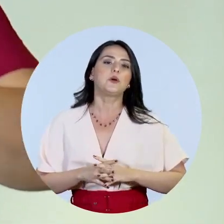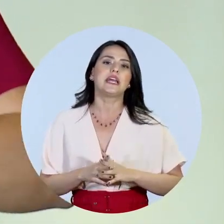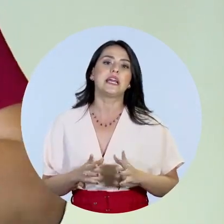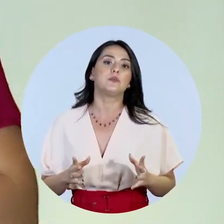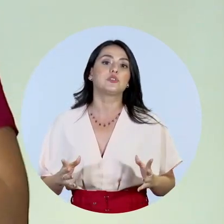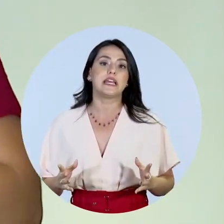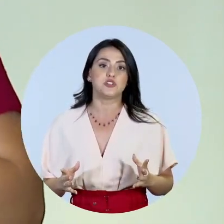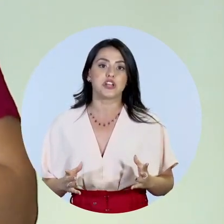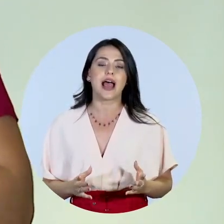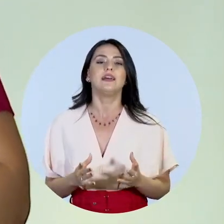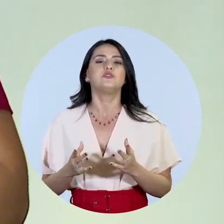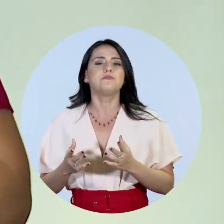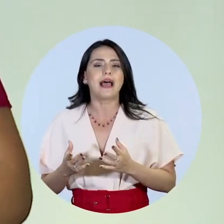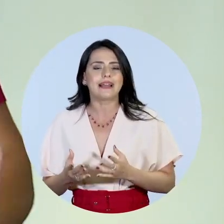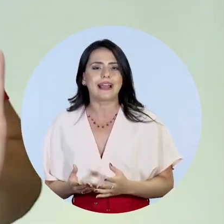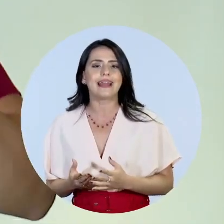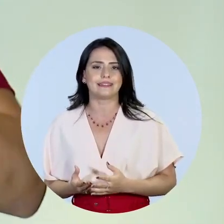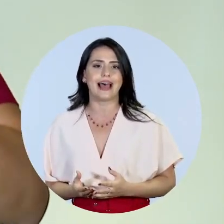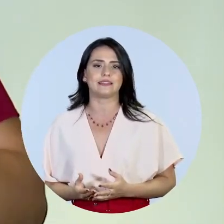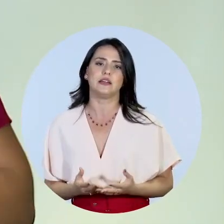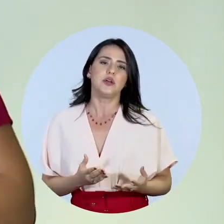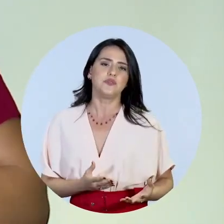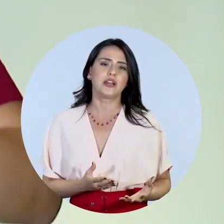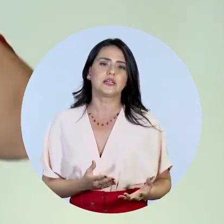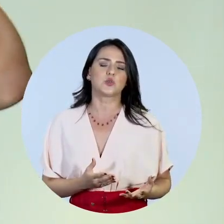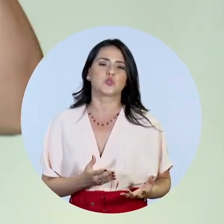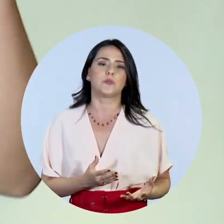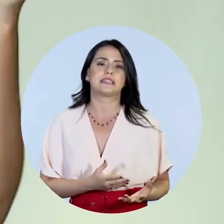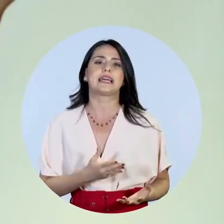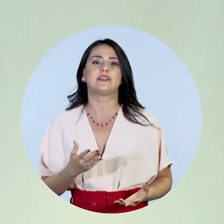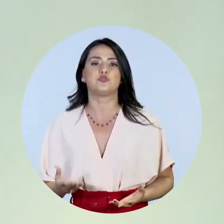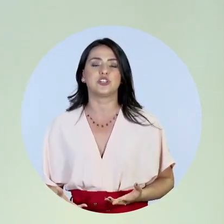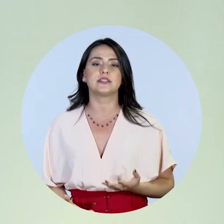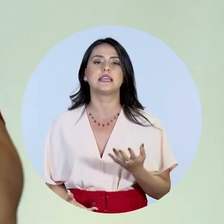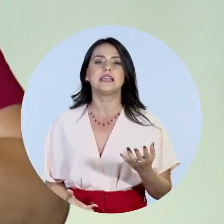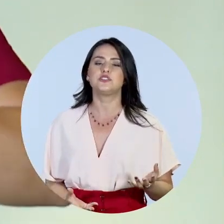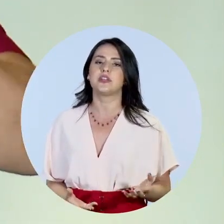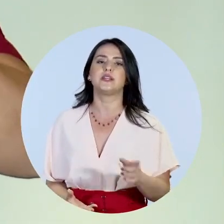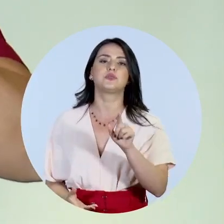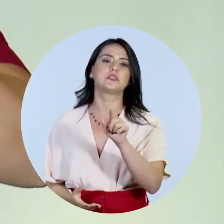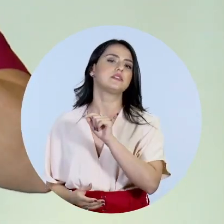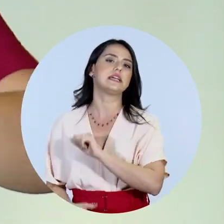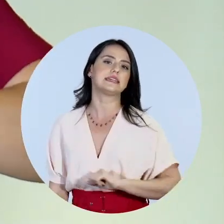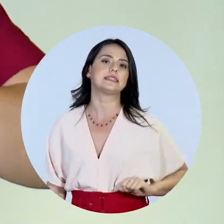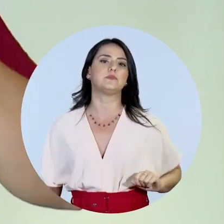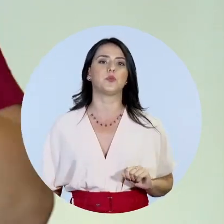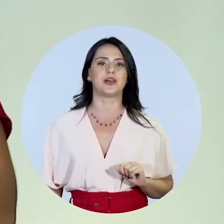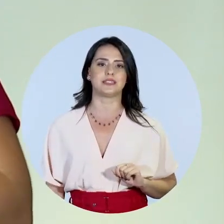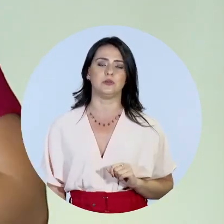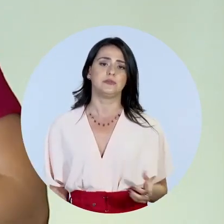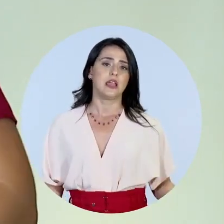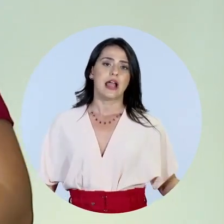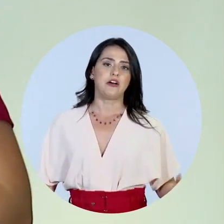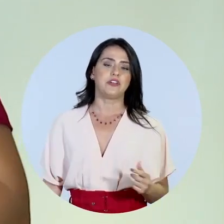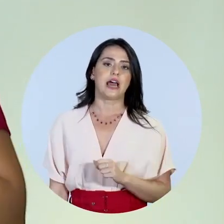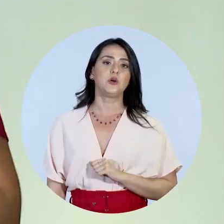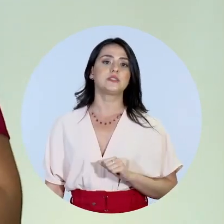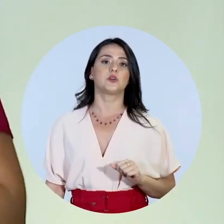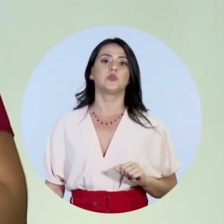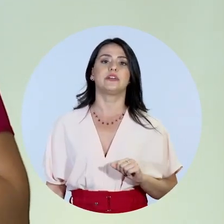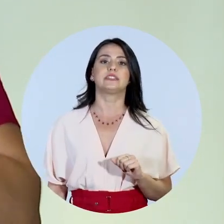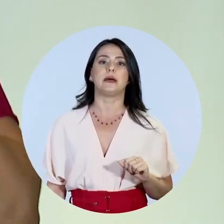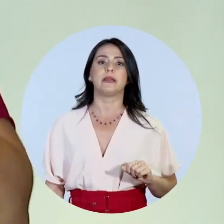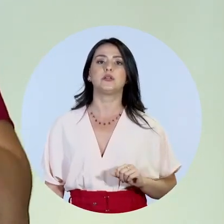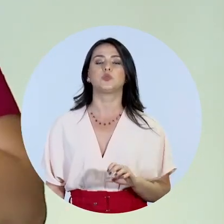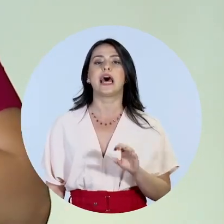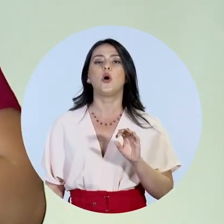e não poderíamos deixar de marcar a data falando sobre as garantias e direitos dessa população. Afinal,